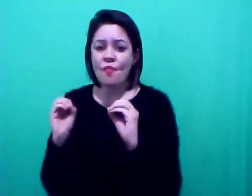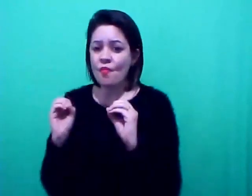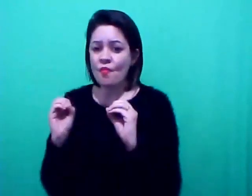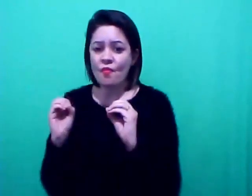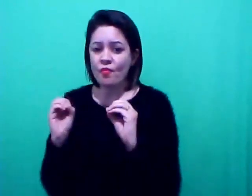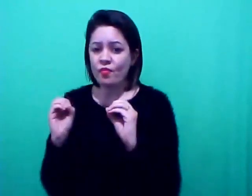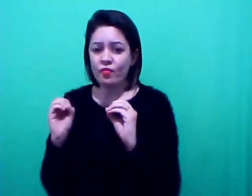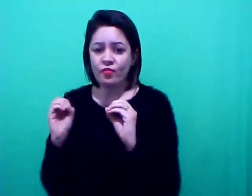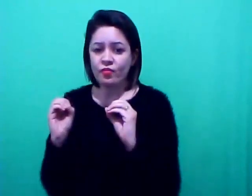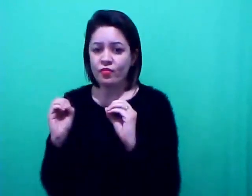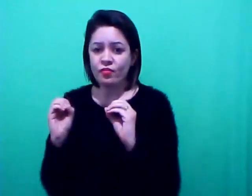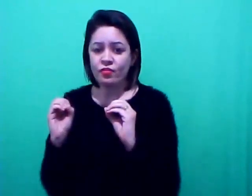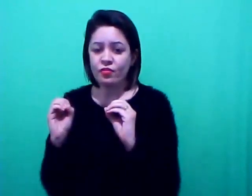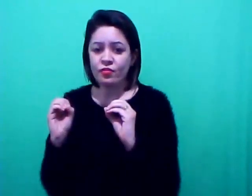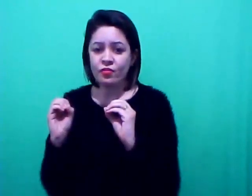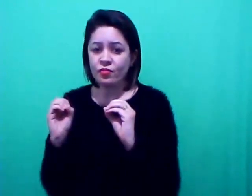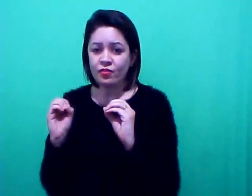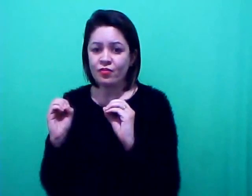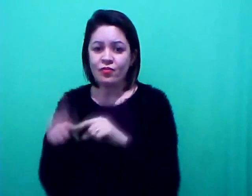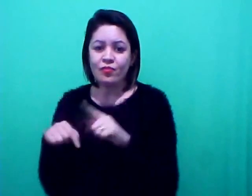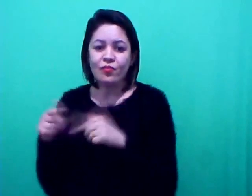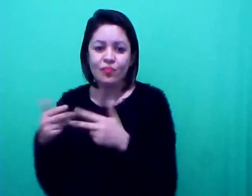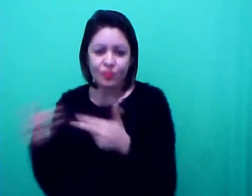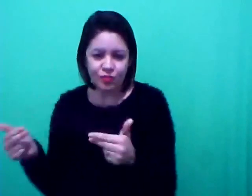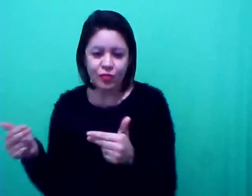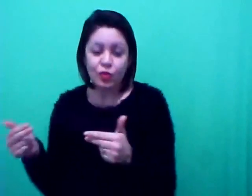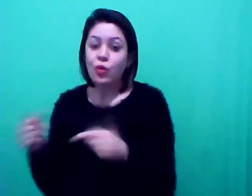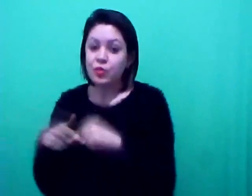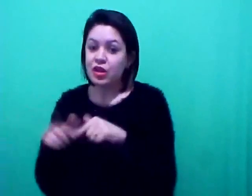arbitrário, que significa que ele não tem relação nenhuma com o sinal feito.